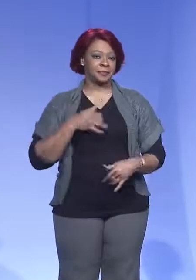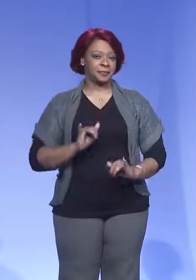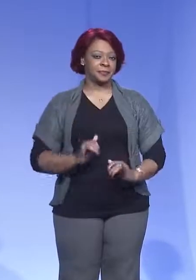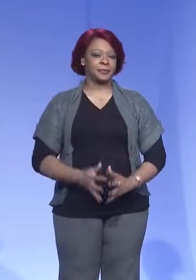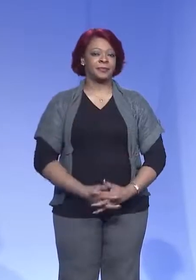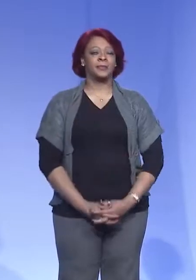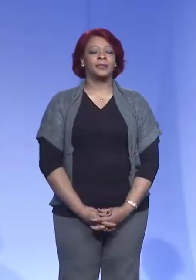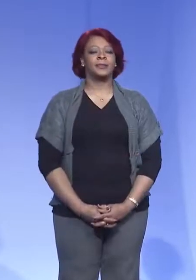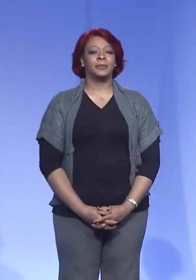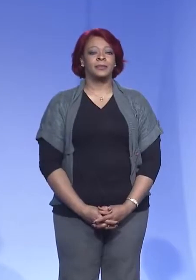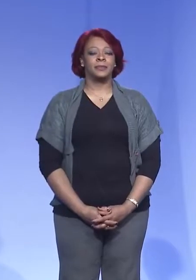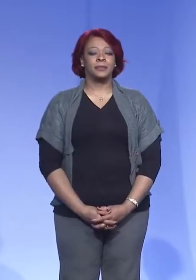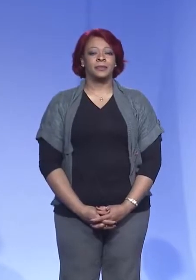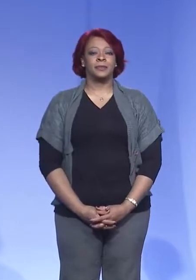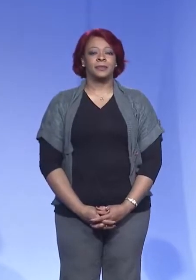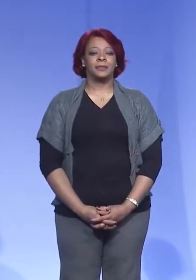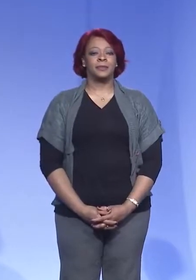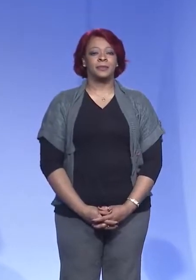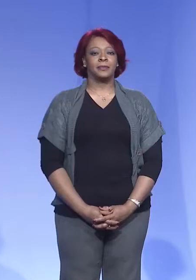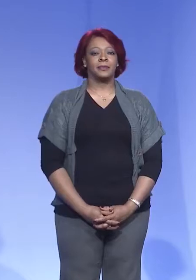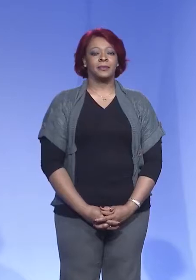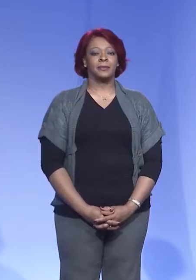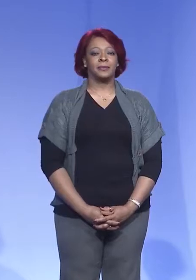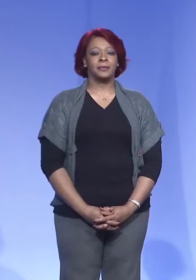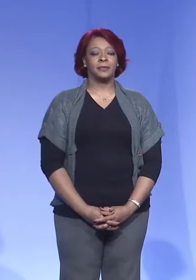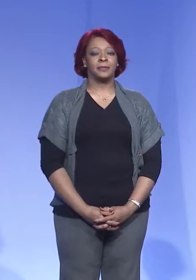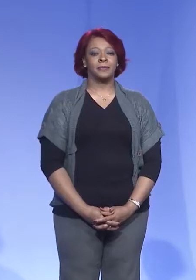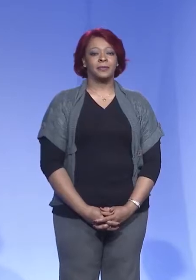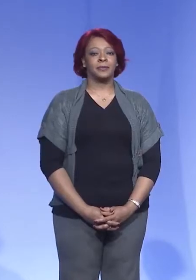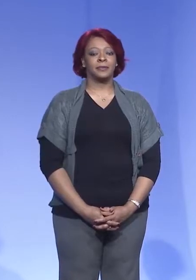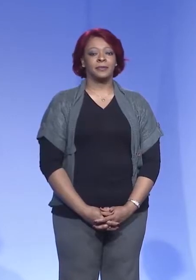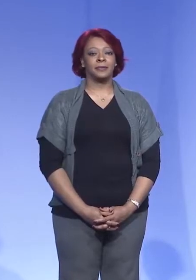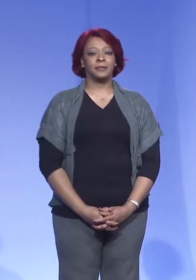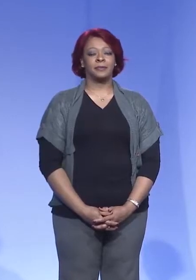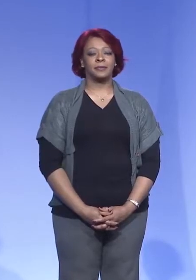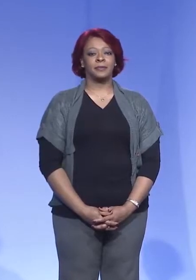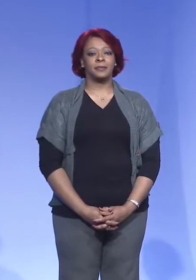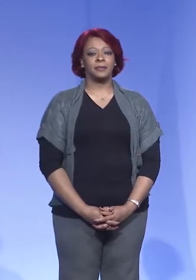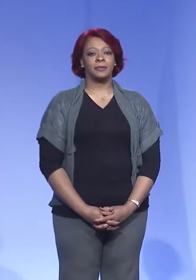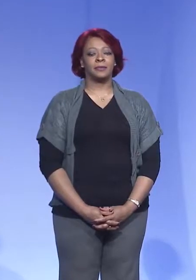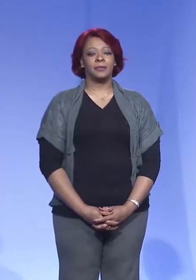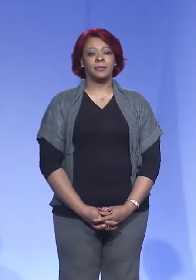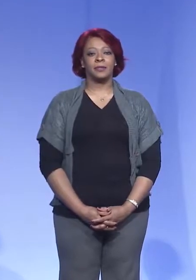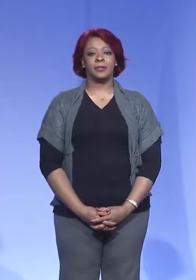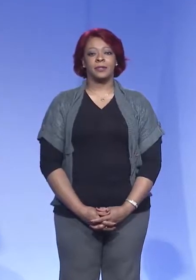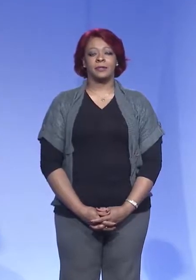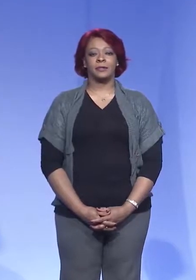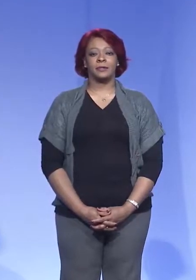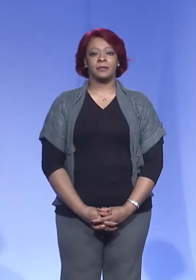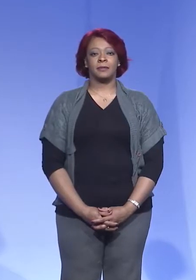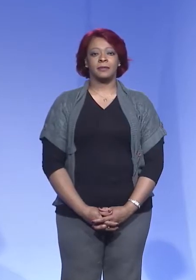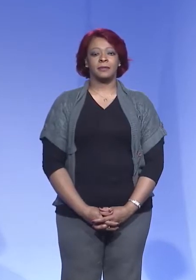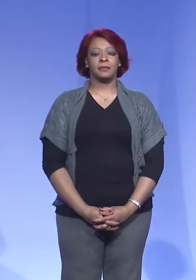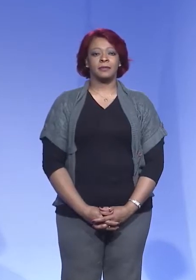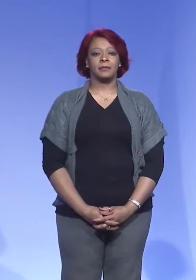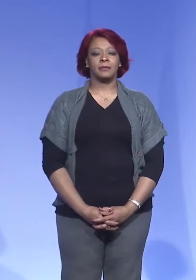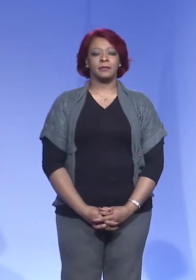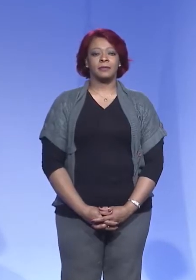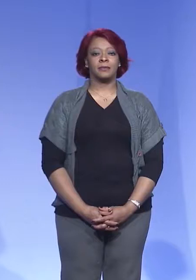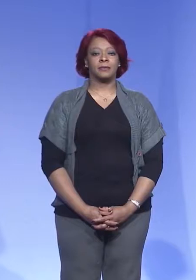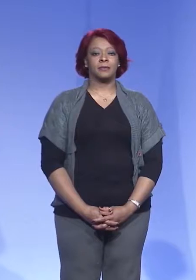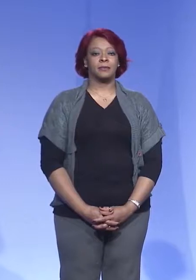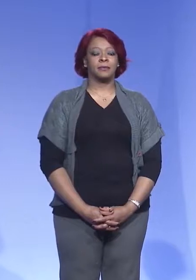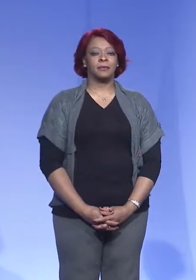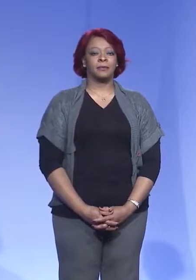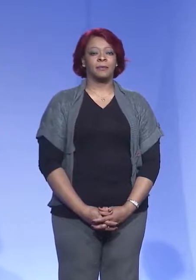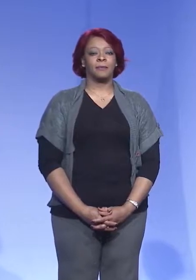estrechamente con las autoridades del Departamento de Salud del Condado de Shelby. Queremos ser parte de este esfuerzo. Tenemos un interés muy importante